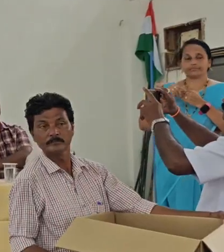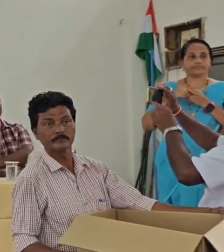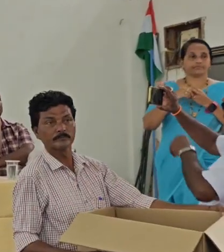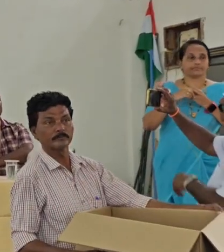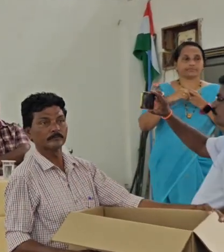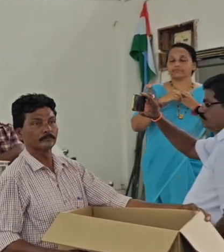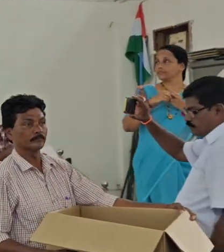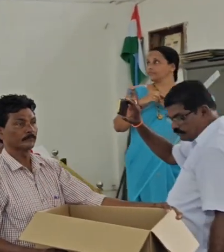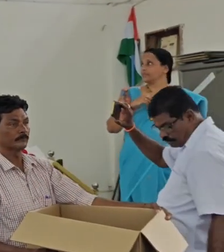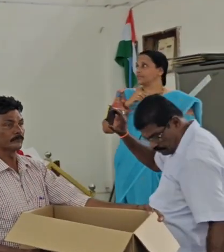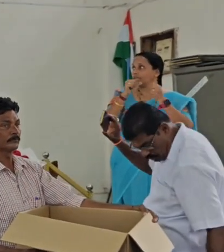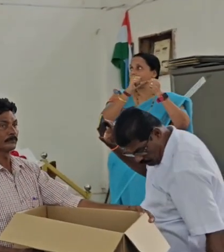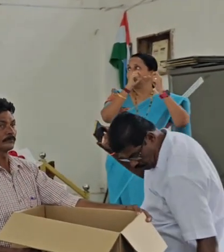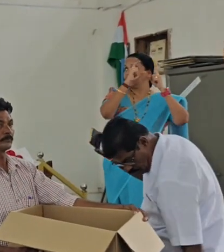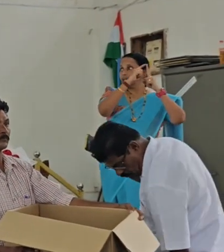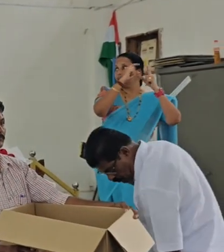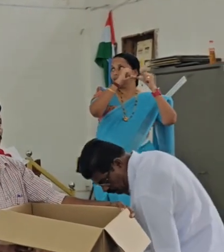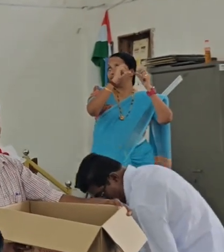అలాగే